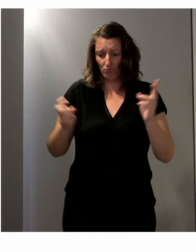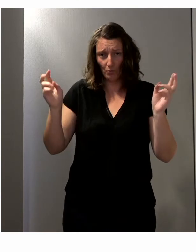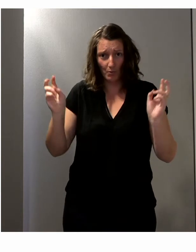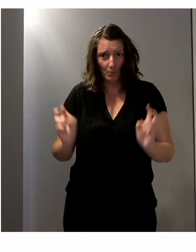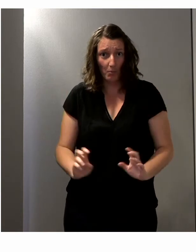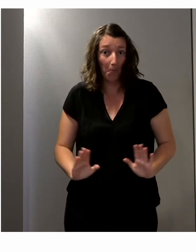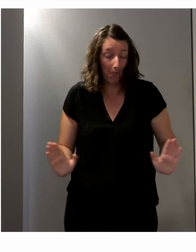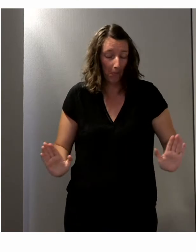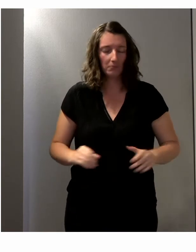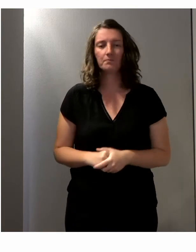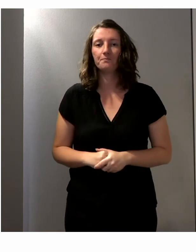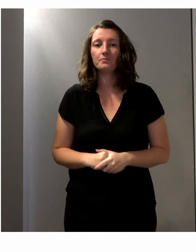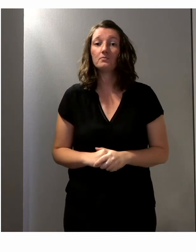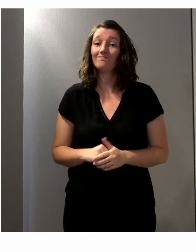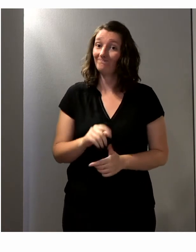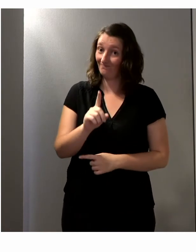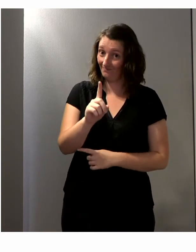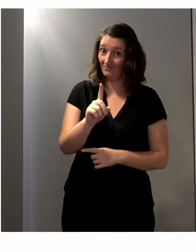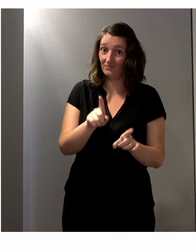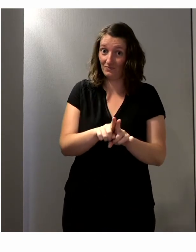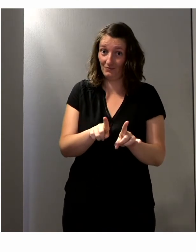de reculer. Et elle a